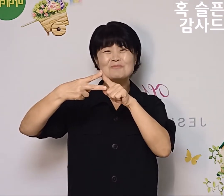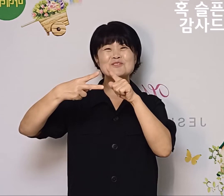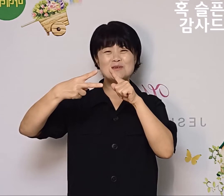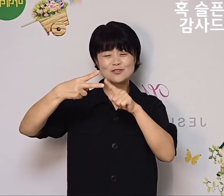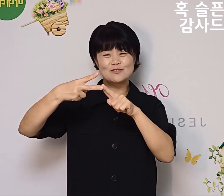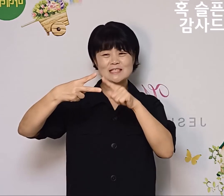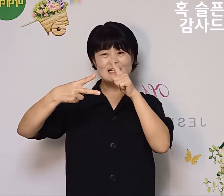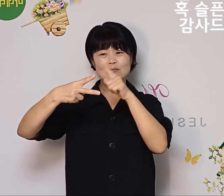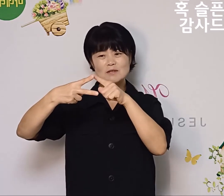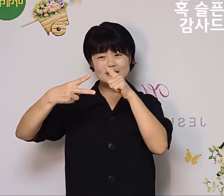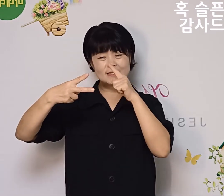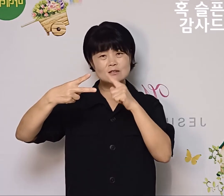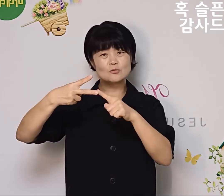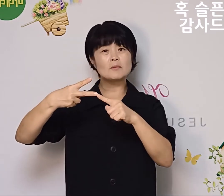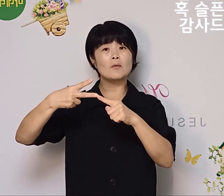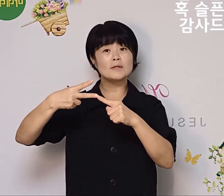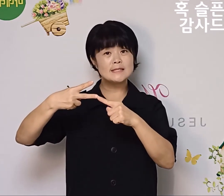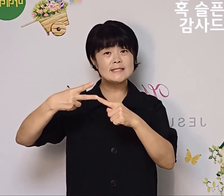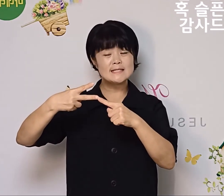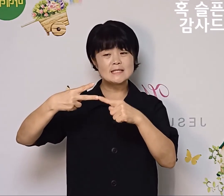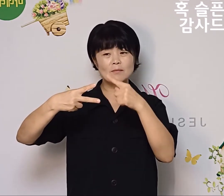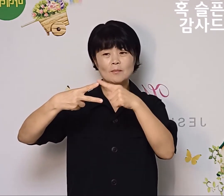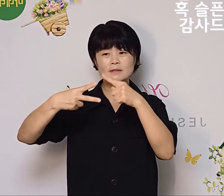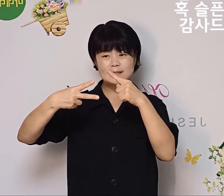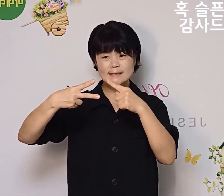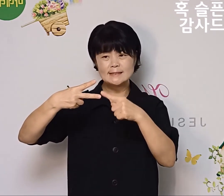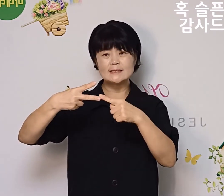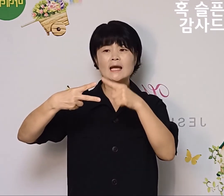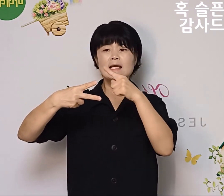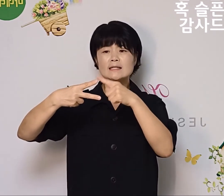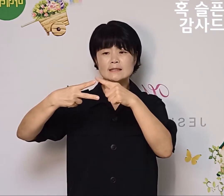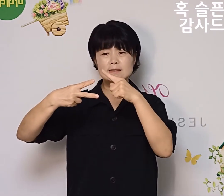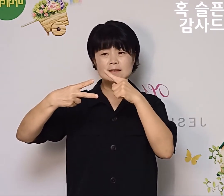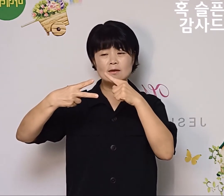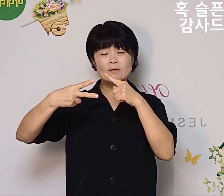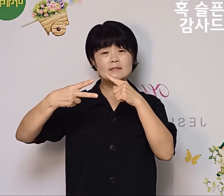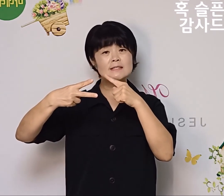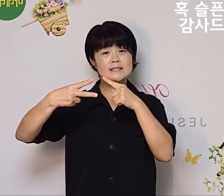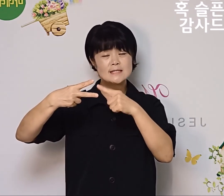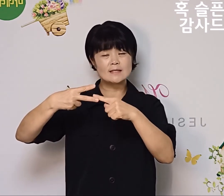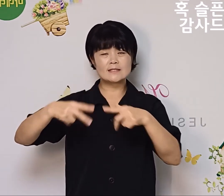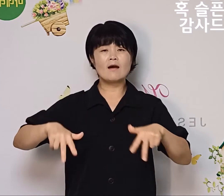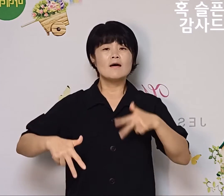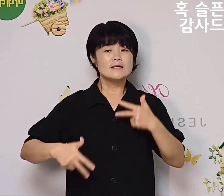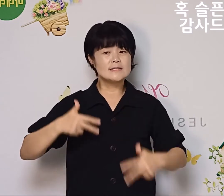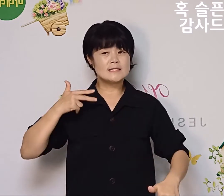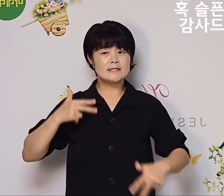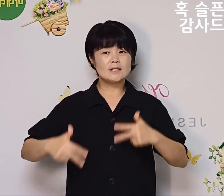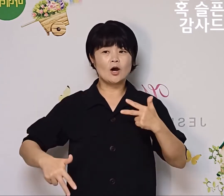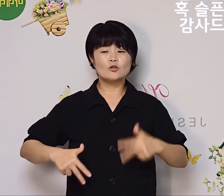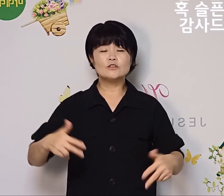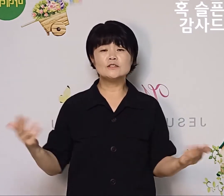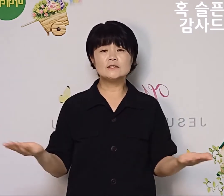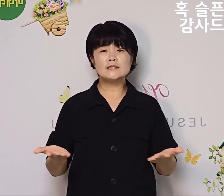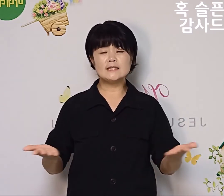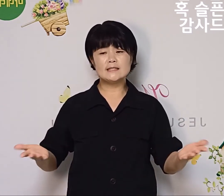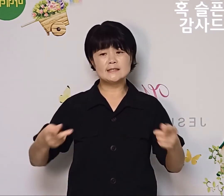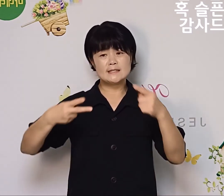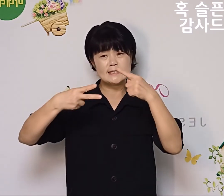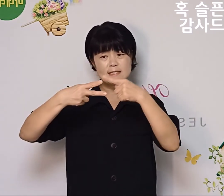검지와 중지를 한 번씩 찍어주면 뭐뭐든지 뭐뭐이든 그러든지 해서 즐거운